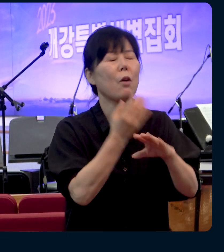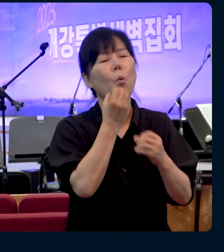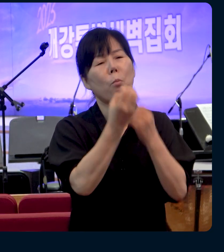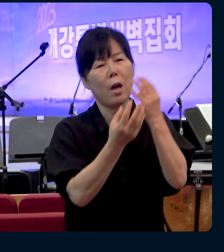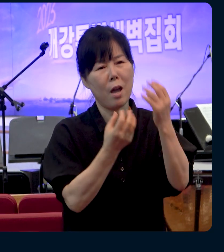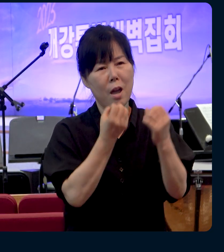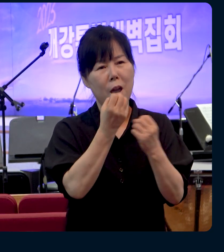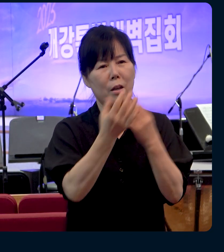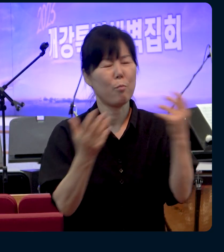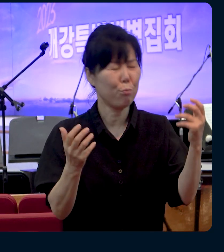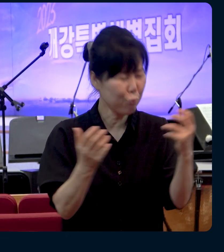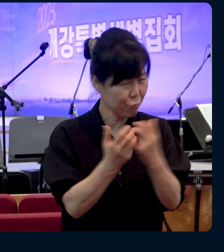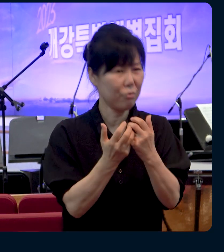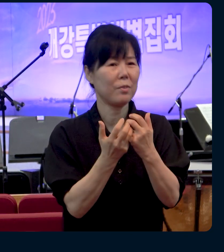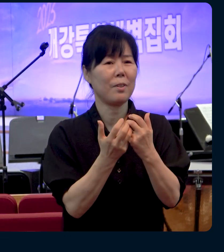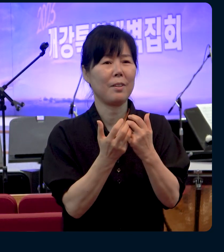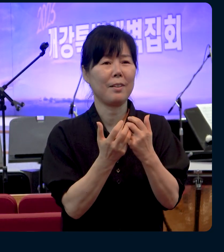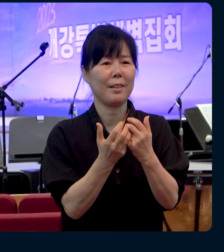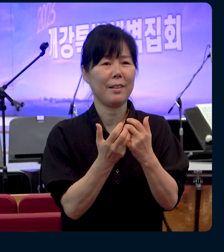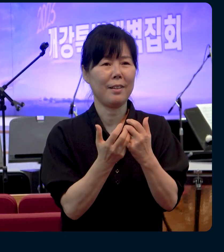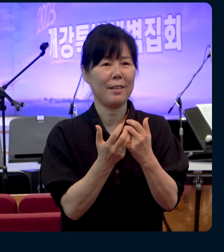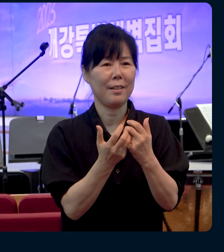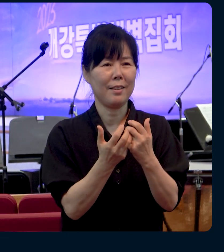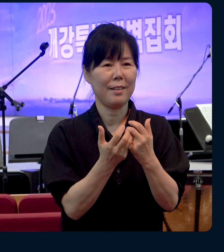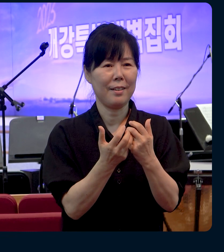상황인 줄 아는데, 그런데 감사하는데 뭐죠?